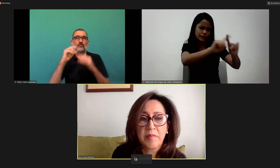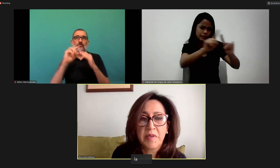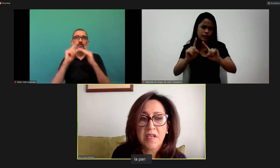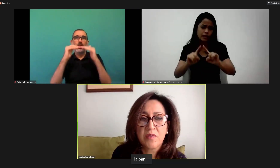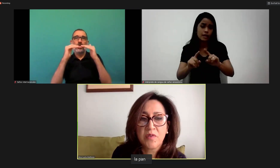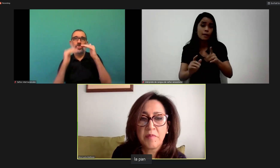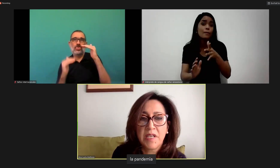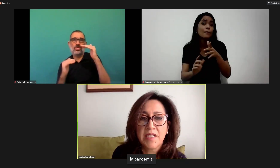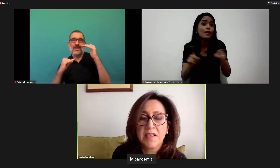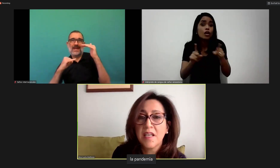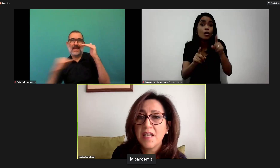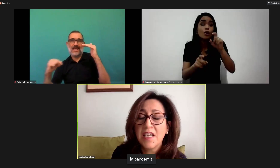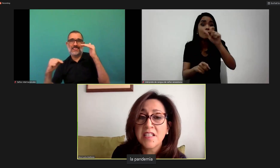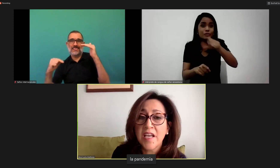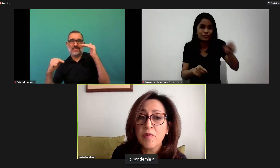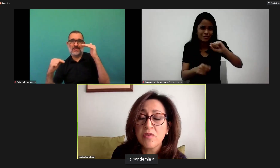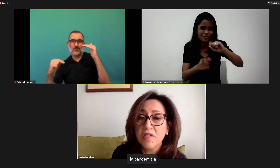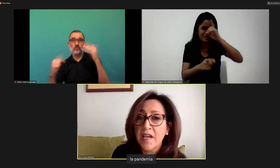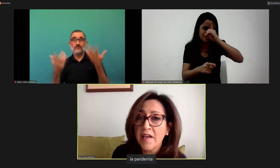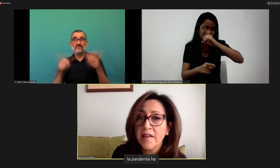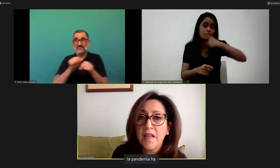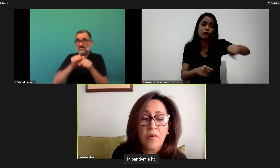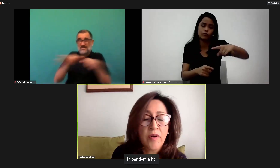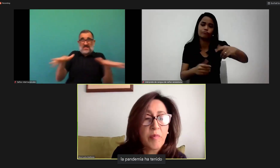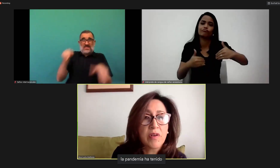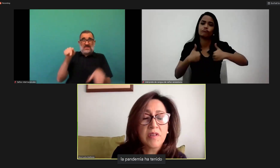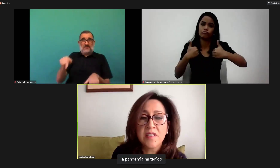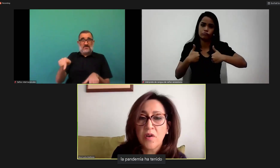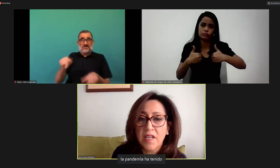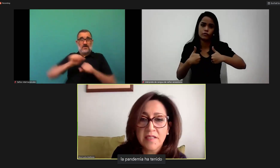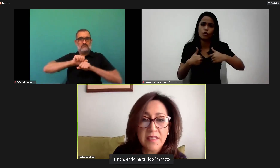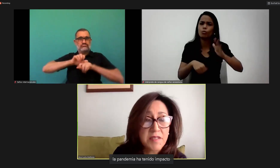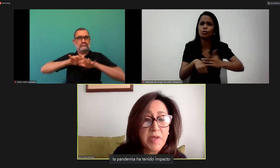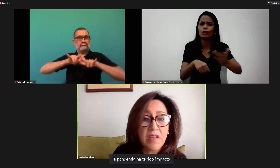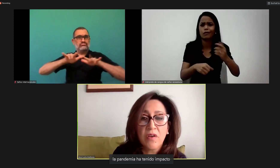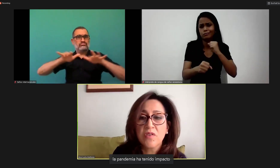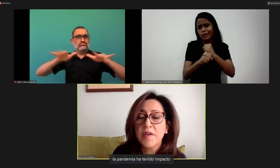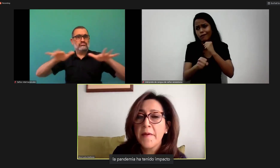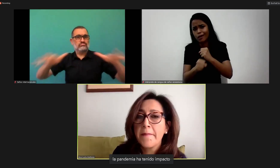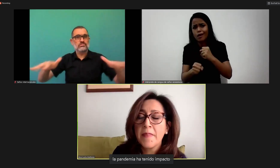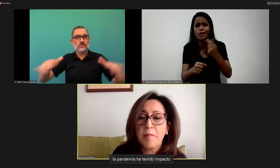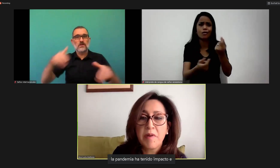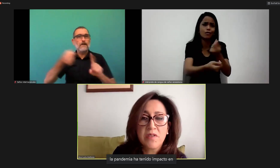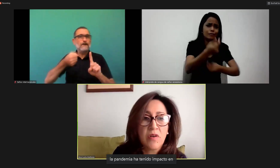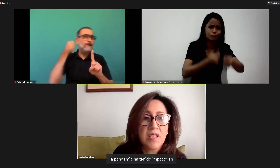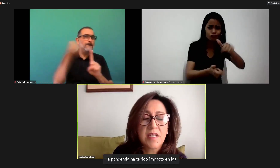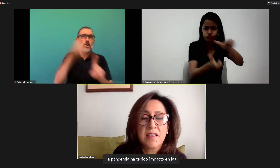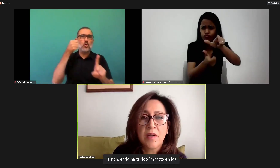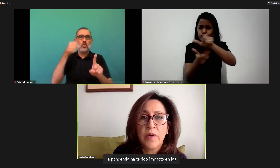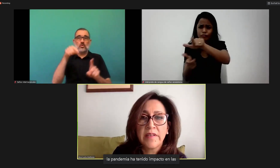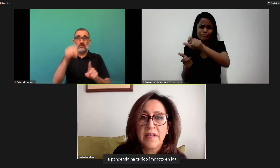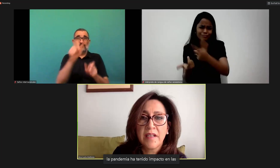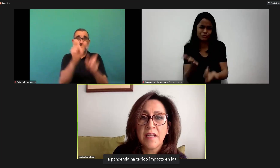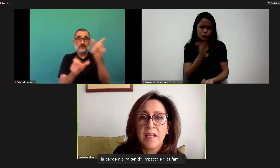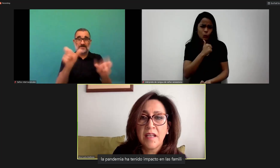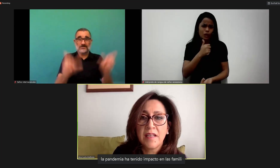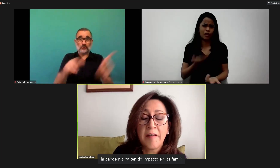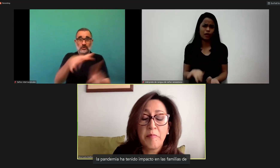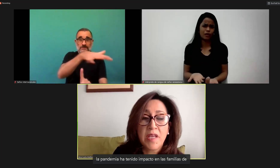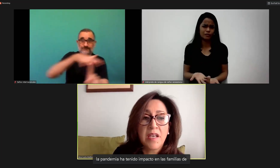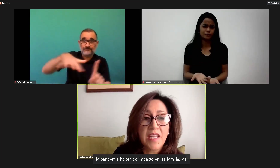con discapacidad y sus familias. Iniciamos ya con reportes de olas de despidos, de personas que se